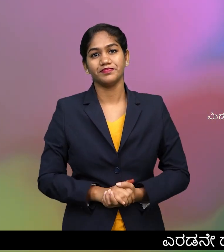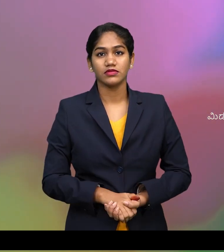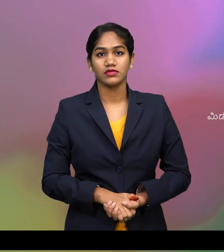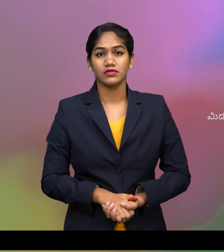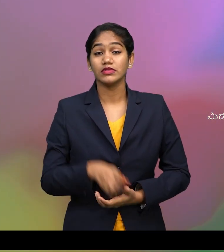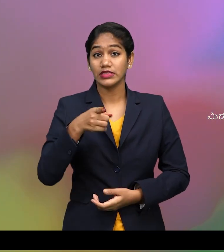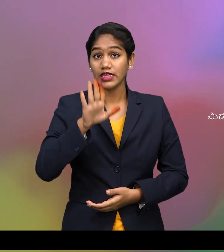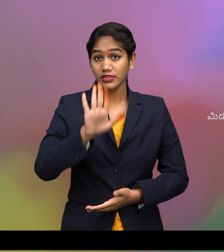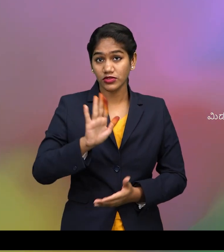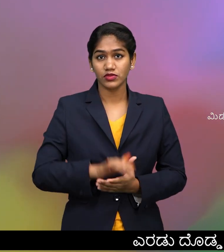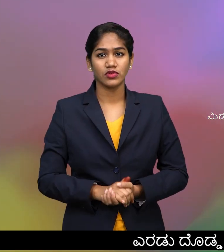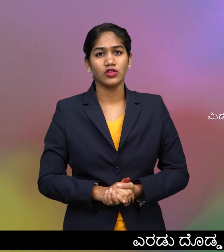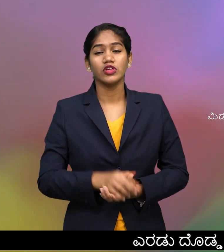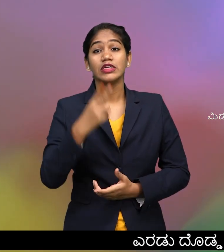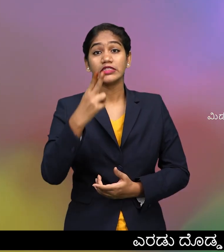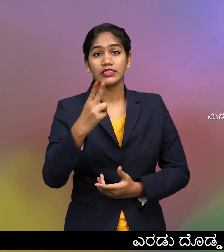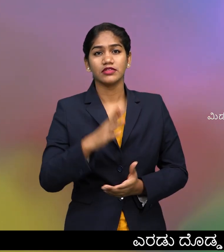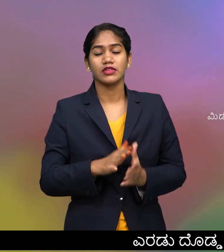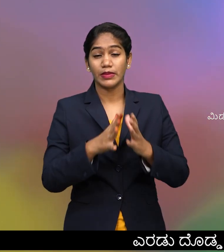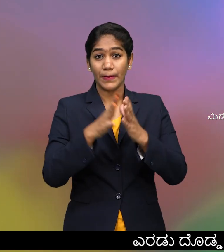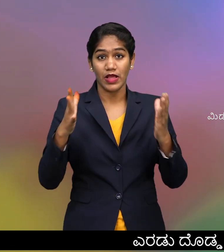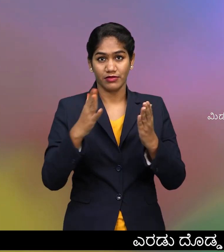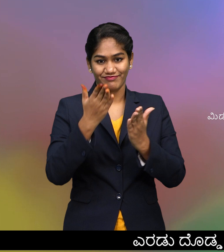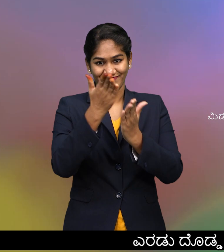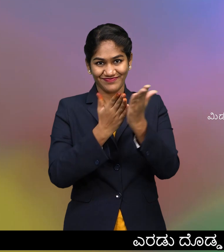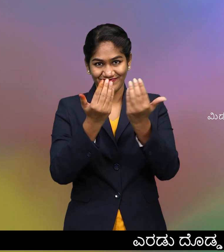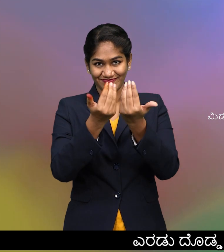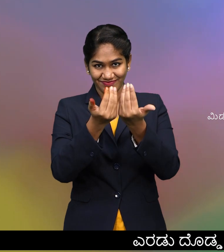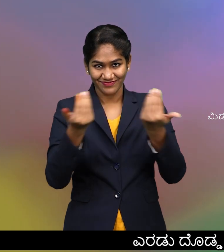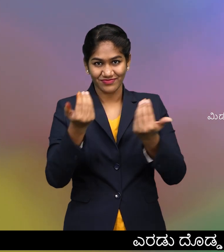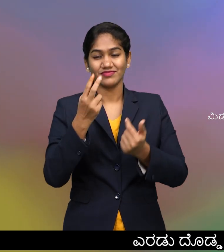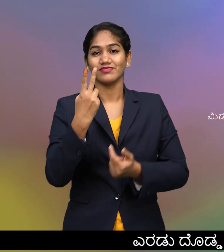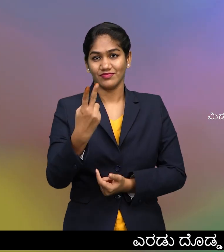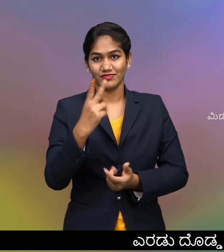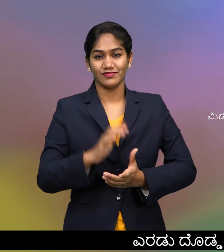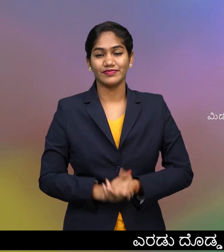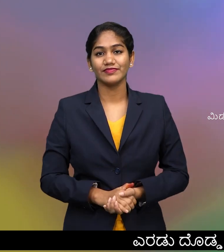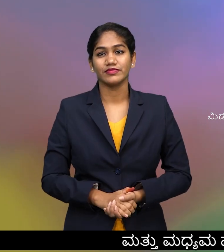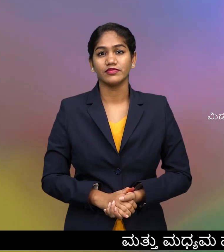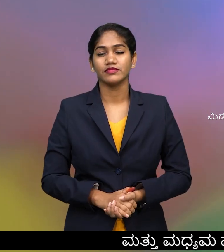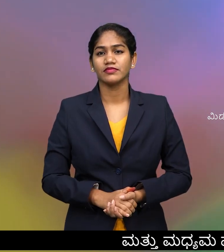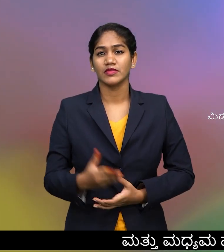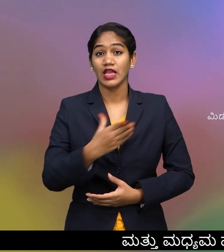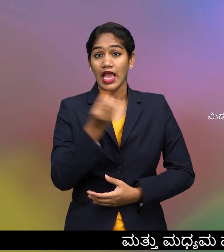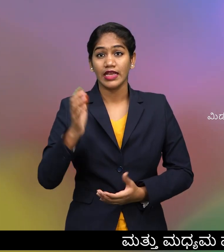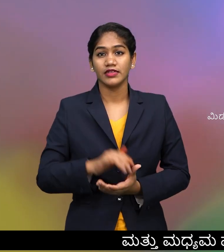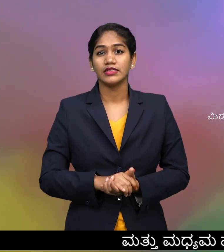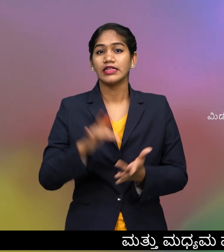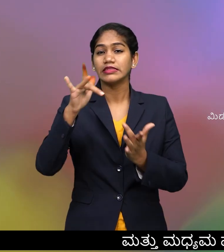ಇದು 2 ದೊಡ್ಡ ಗಾತ್ರದ ಅರ್ಧ ಗೋಳಗಳು ಮತ್ತು ಮಧ್ಯಮ ವರ್ಮಿಸ್